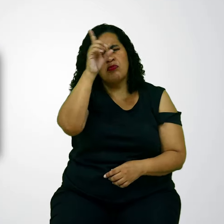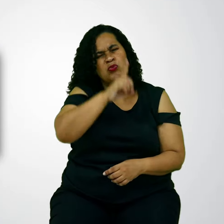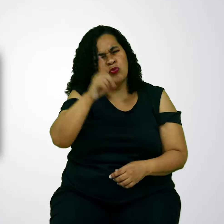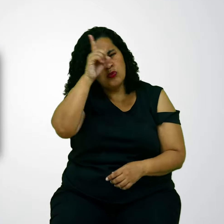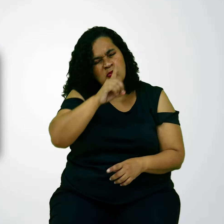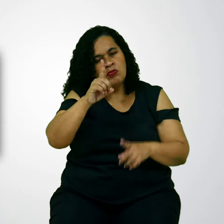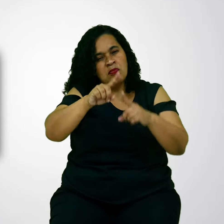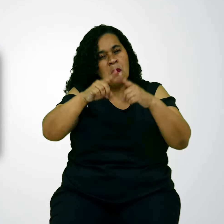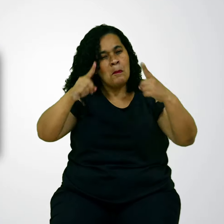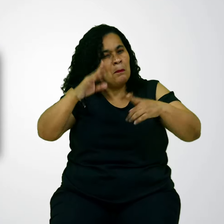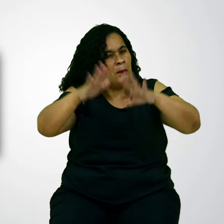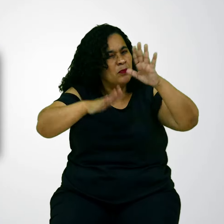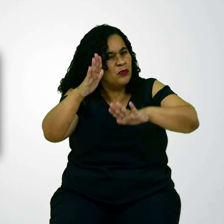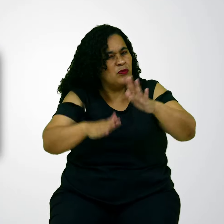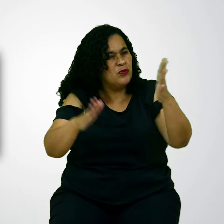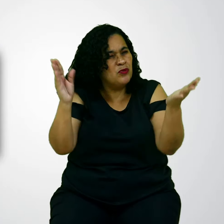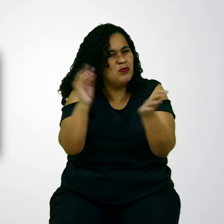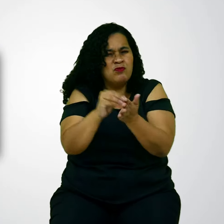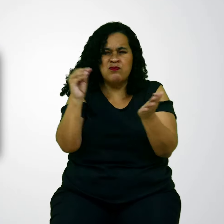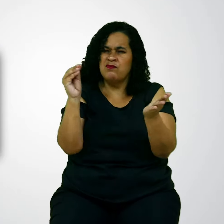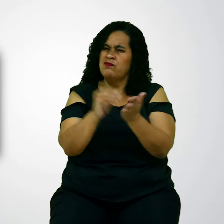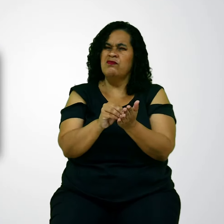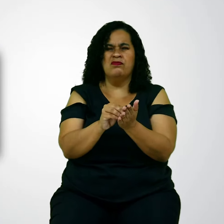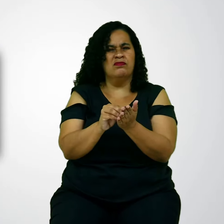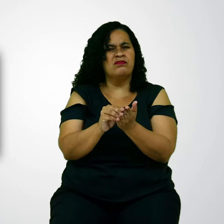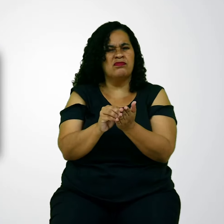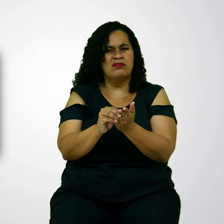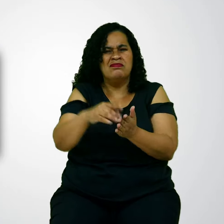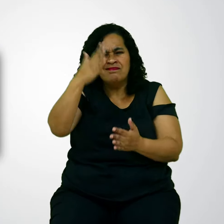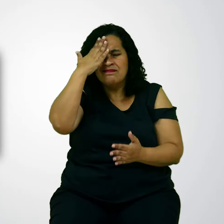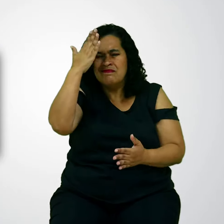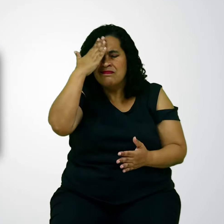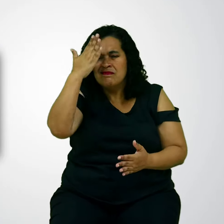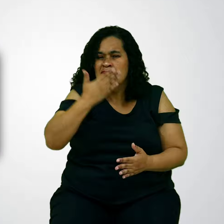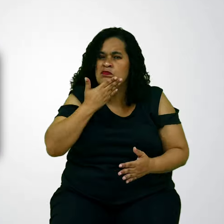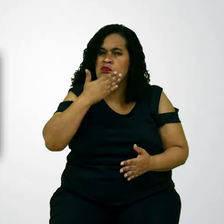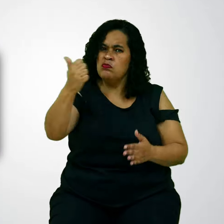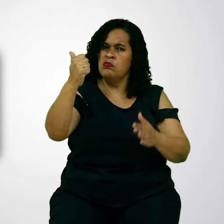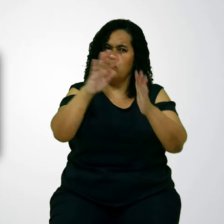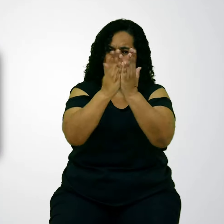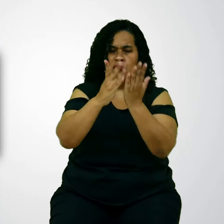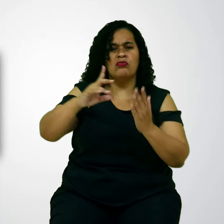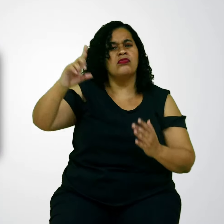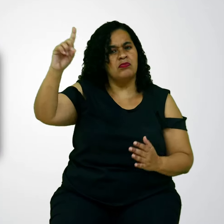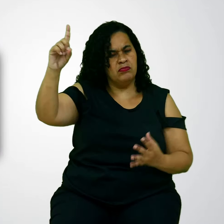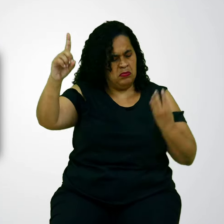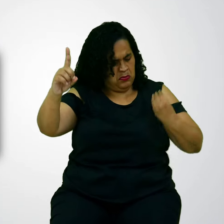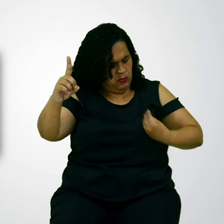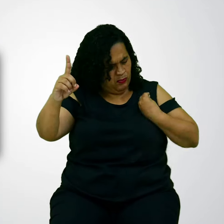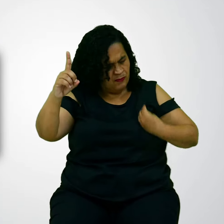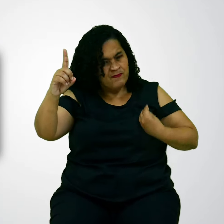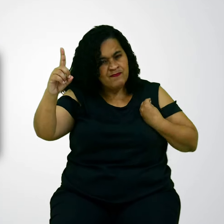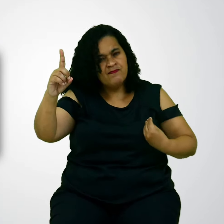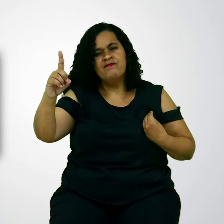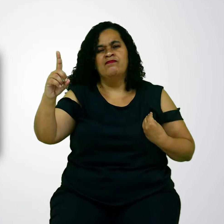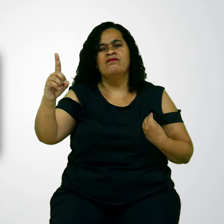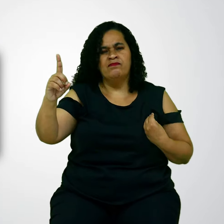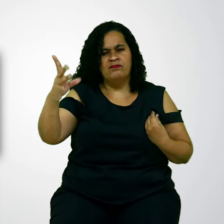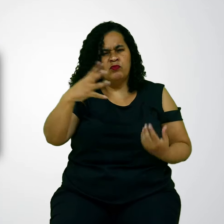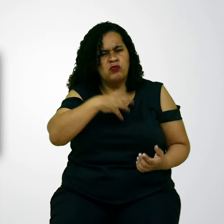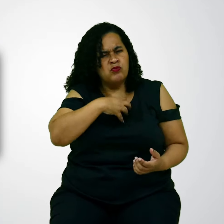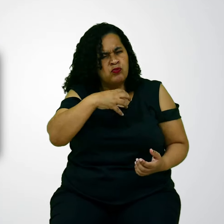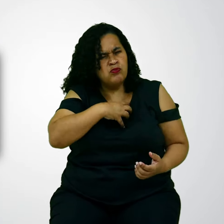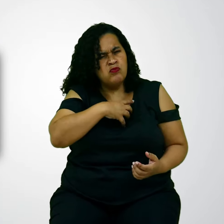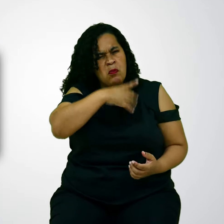falta talvez se debruçar mais na palavra, né? Viver mais a palavra, tanto de forma pessoal,